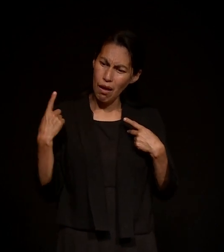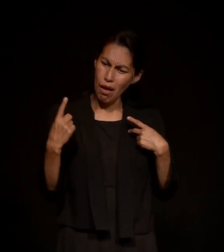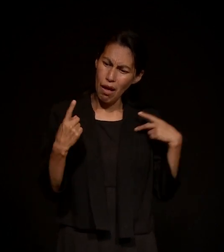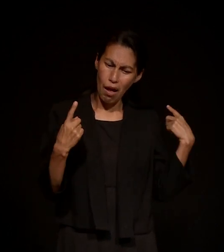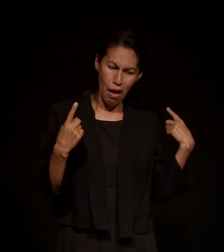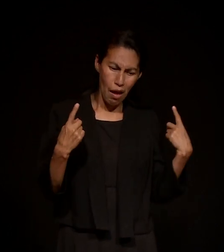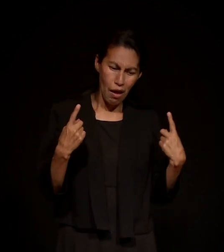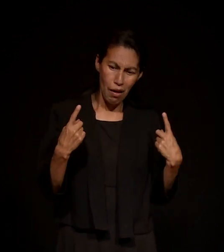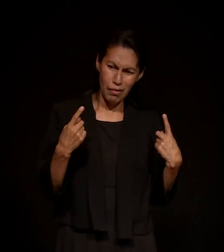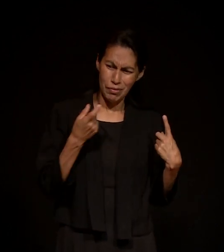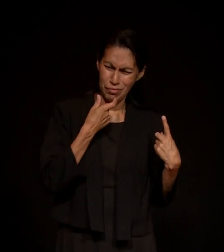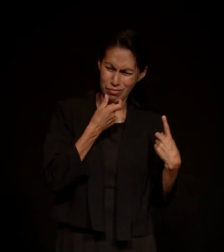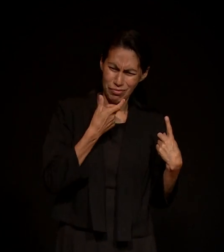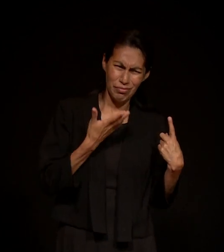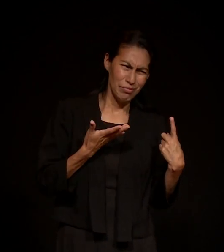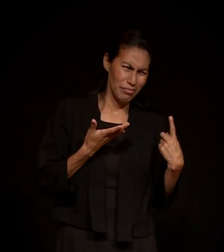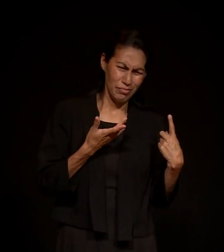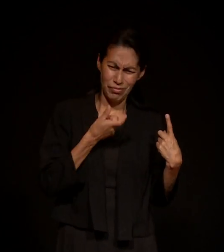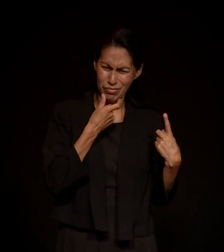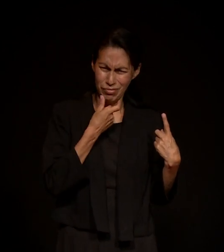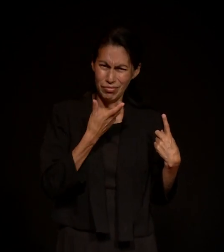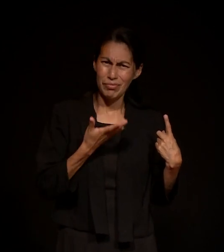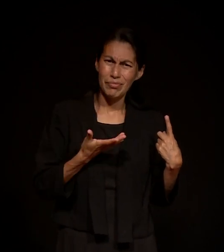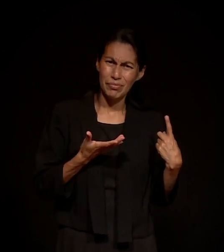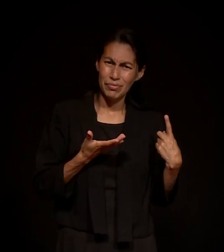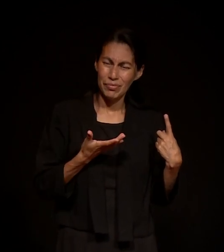que se burlaban o algo.